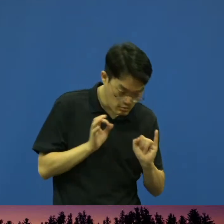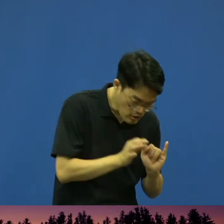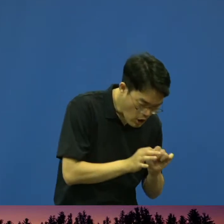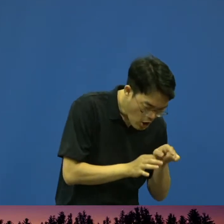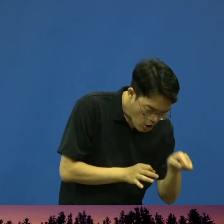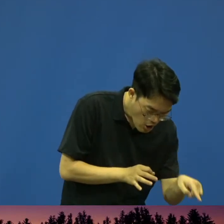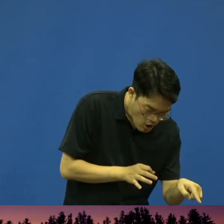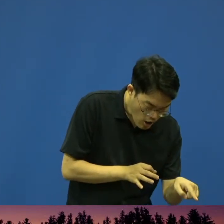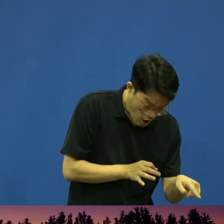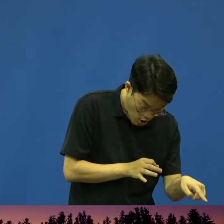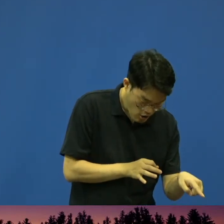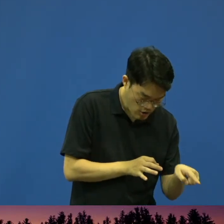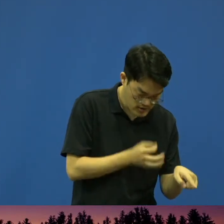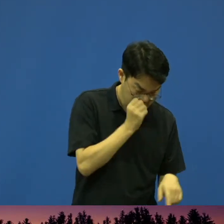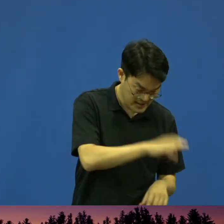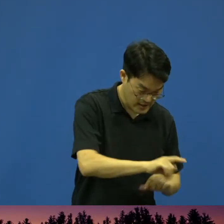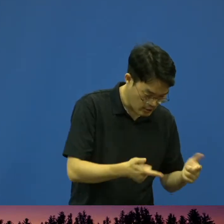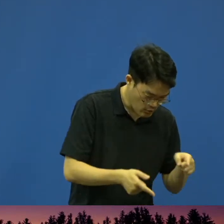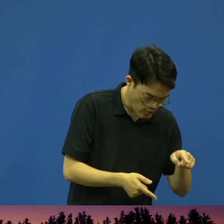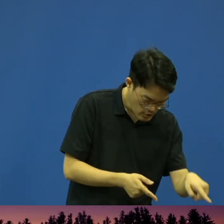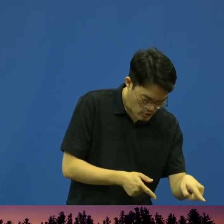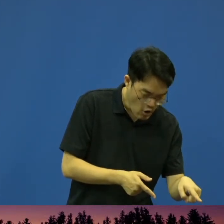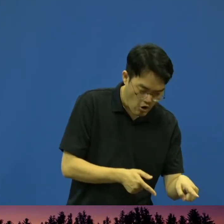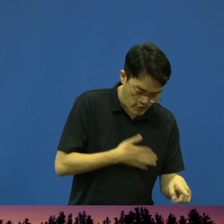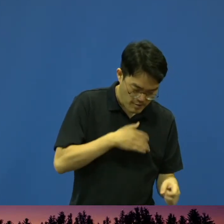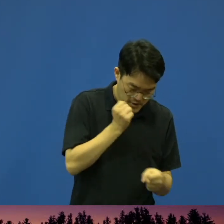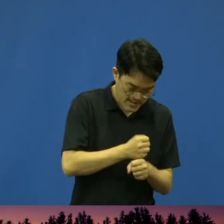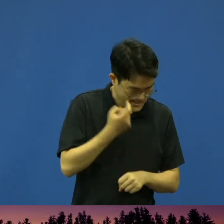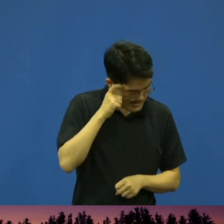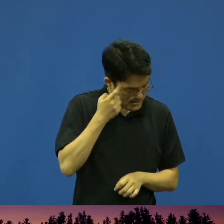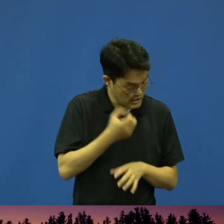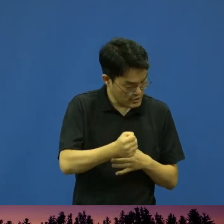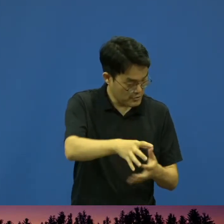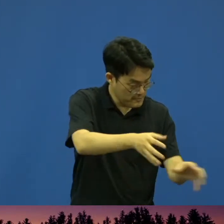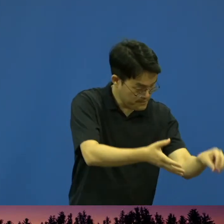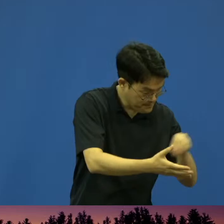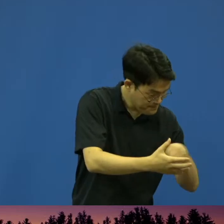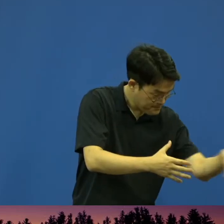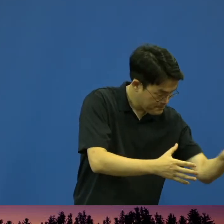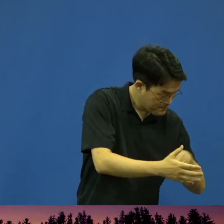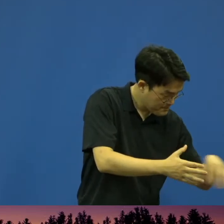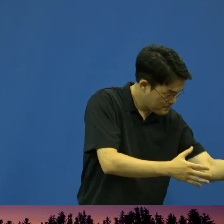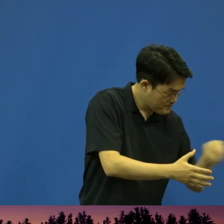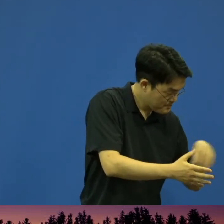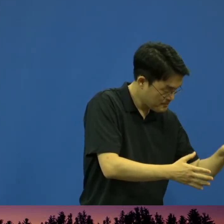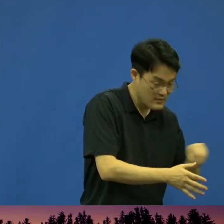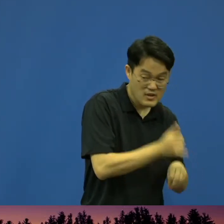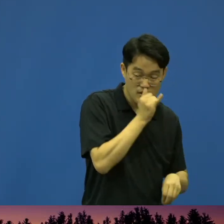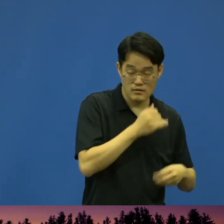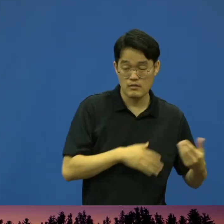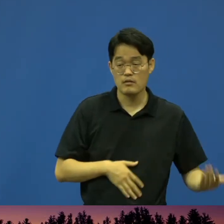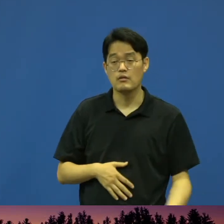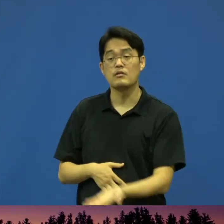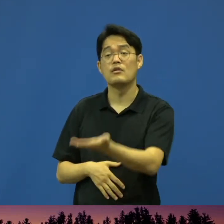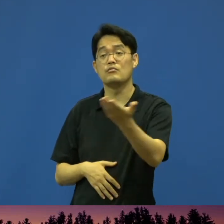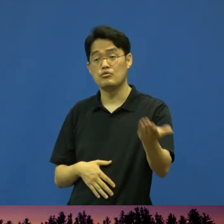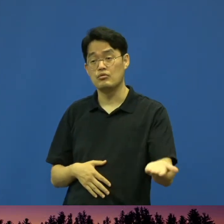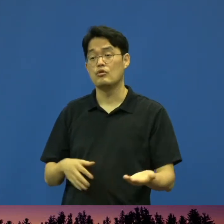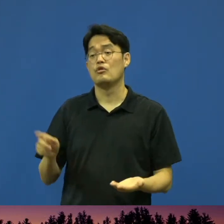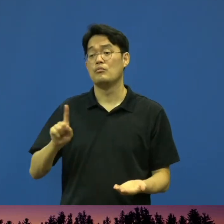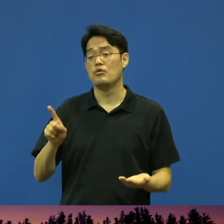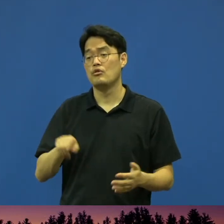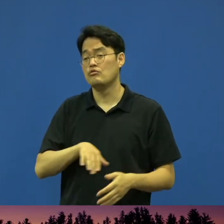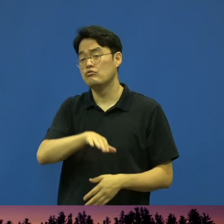가치로 죽고 있습니다. 우리가 눈살을 찌푸리는 위기, 필요 없는 것 같은 이 위기를 통해서 하나님은 우리의